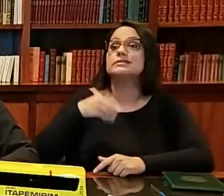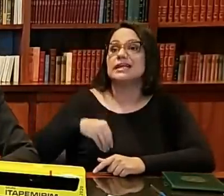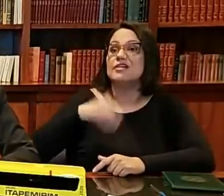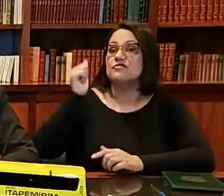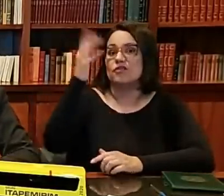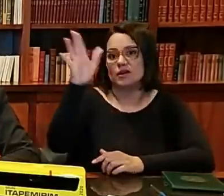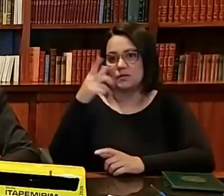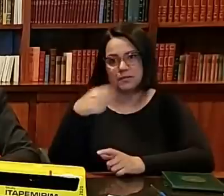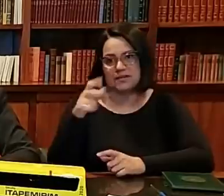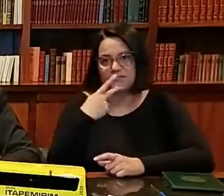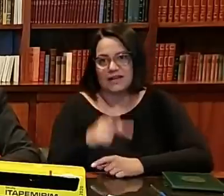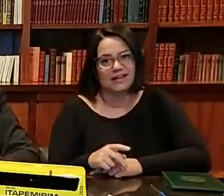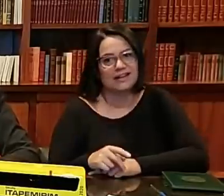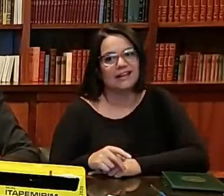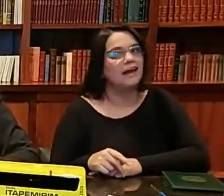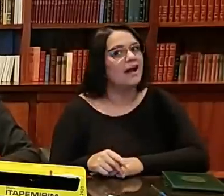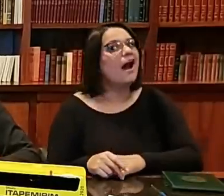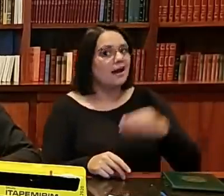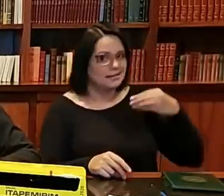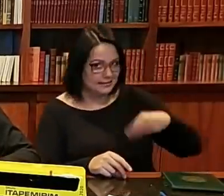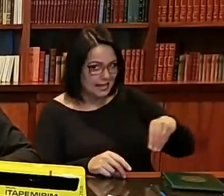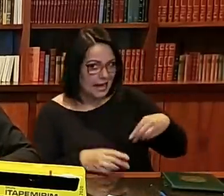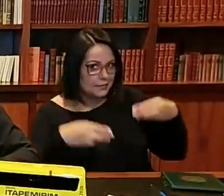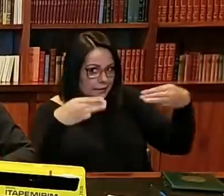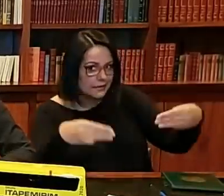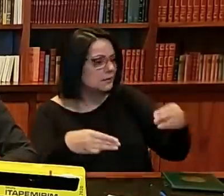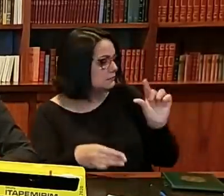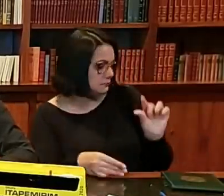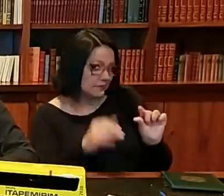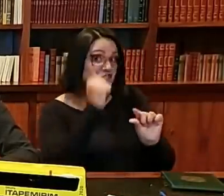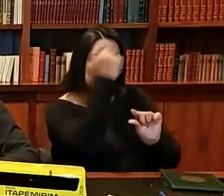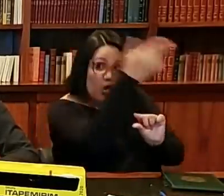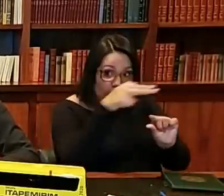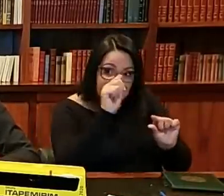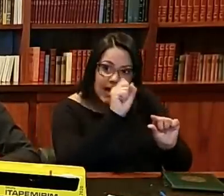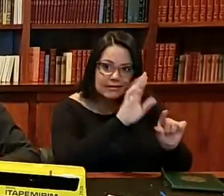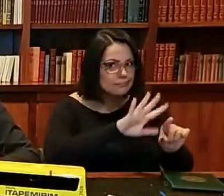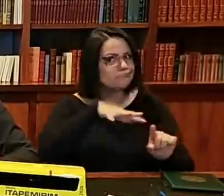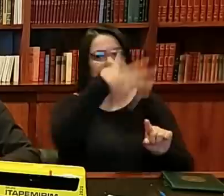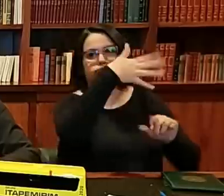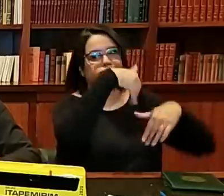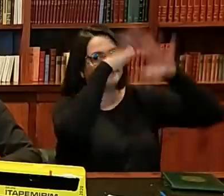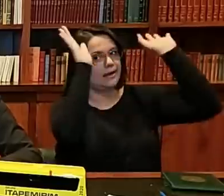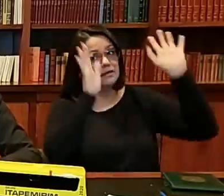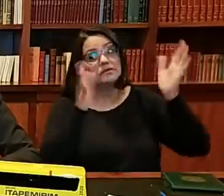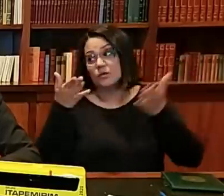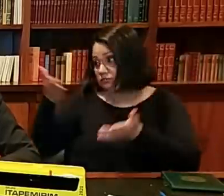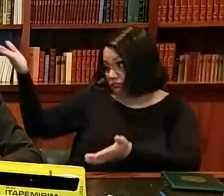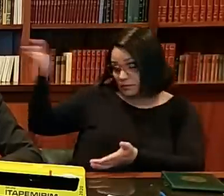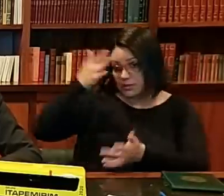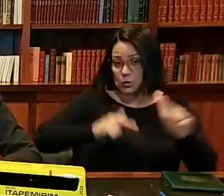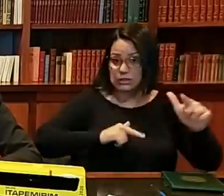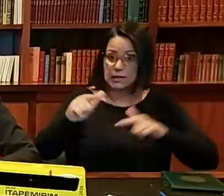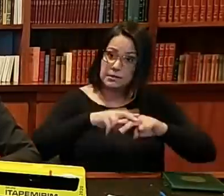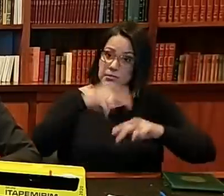lá fora? Se quiser falar, não precisa falar, não. Não, bem mais. Bem mais, bem mais. Em dólar, inclusive. Né? Então são pessoas que realmente estão trabalhando por patriotismo, pensando